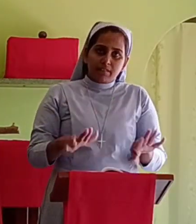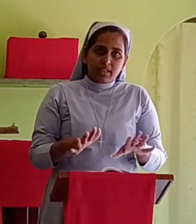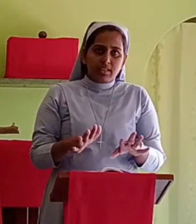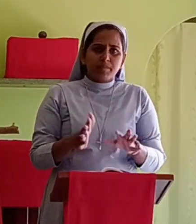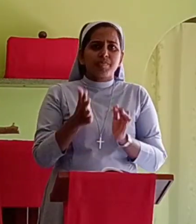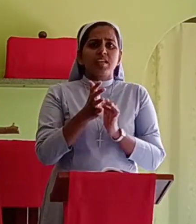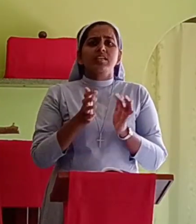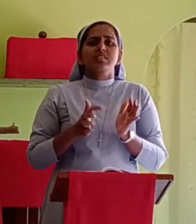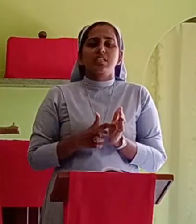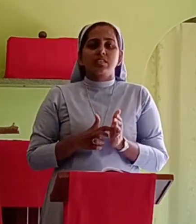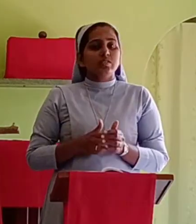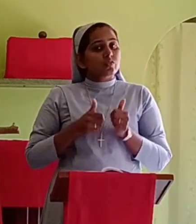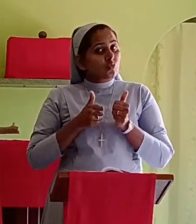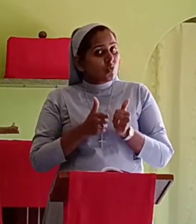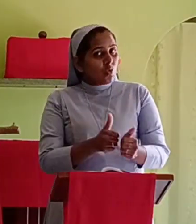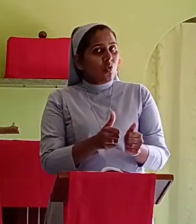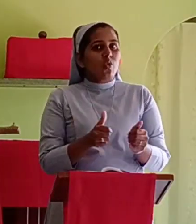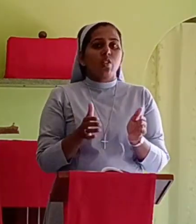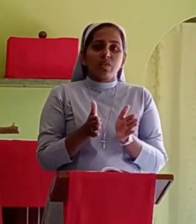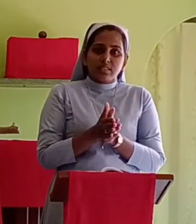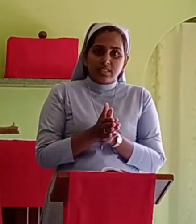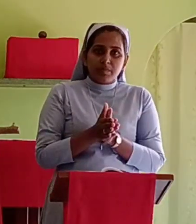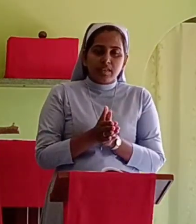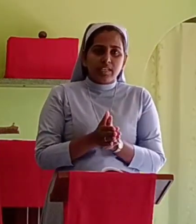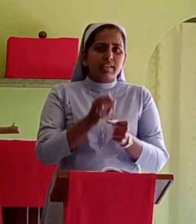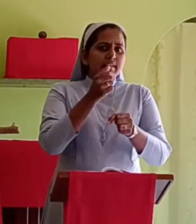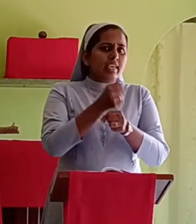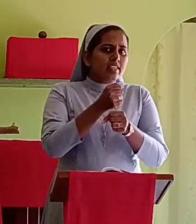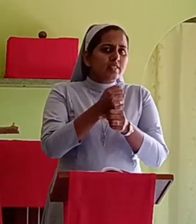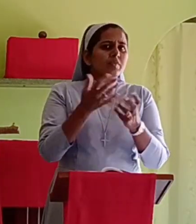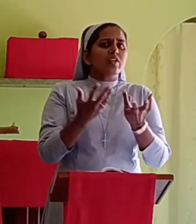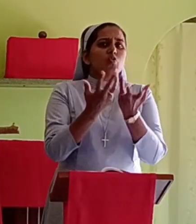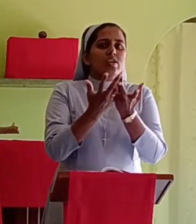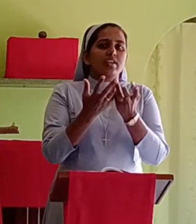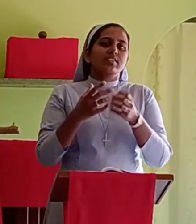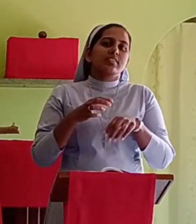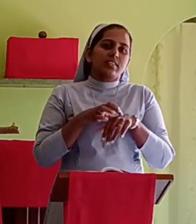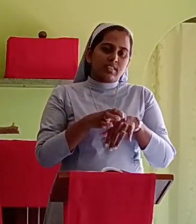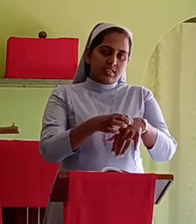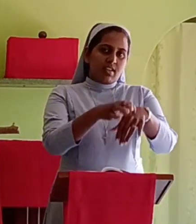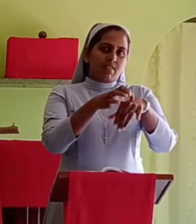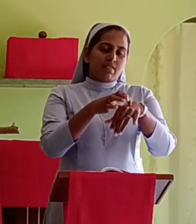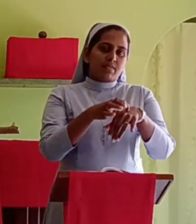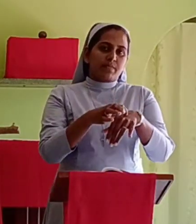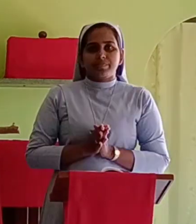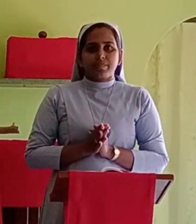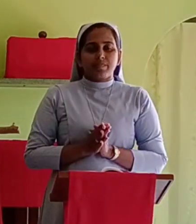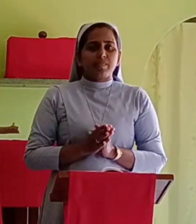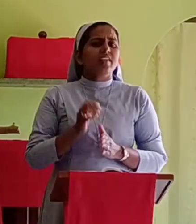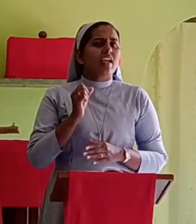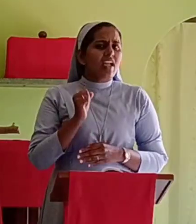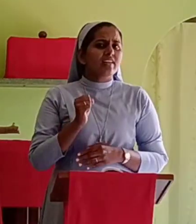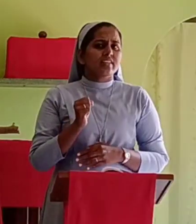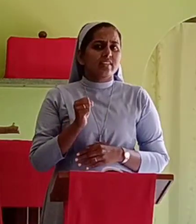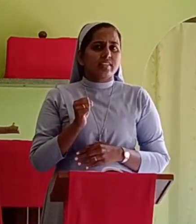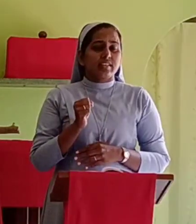සමග ගෙත්සමනිය නම් උයනට ගොස් දේව තාත්තා සමග උන්වහන්සේගේ මල් උයනේ